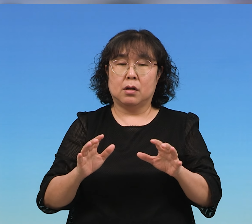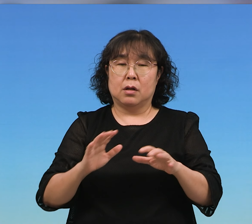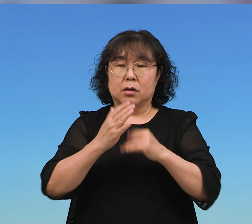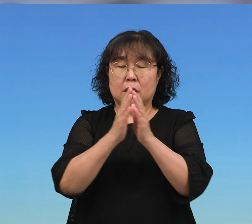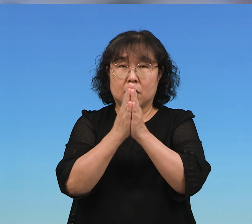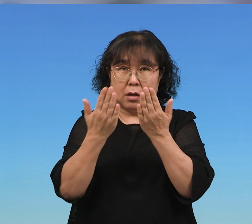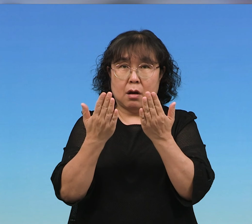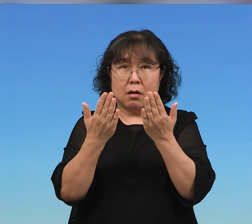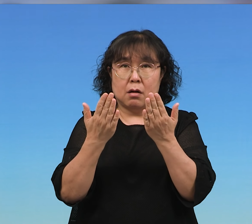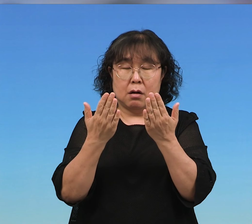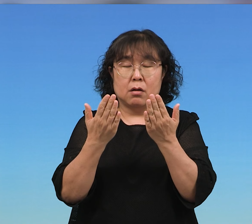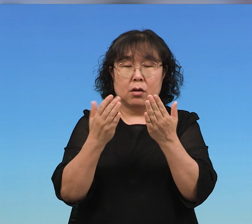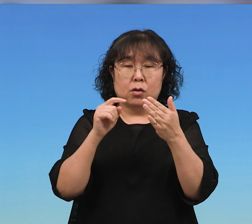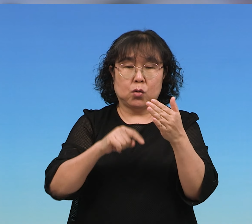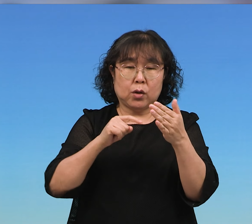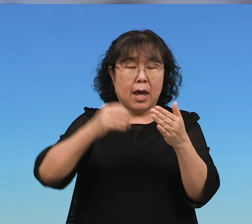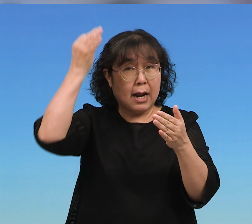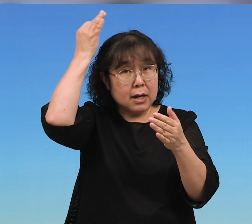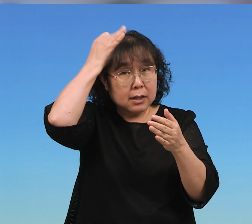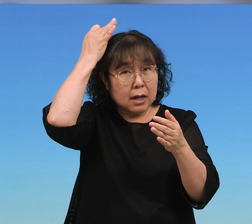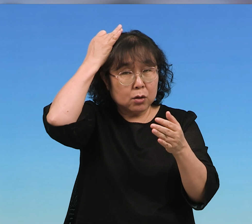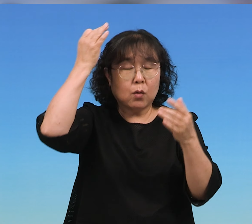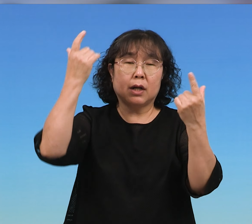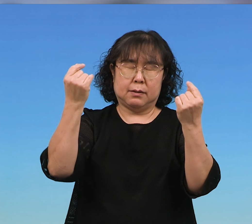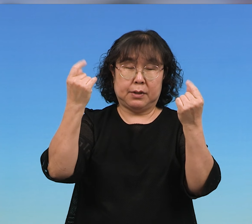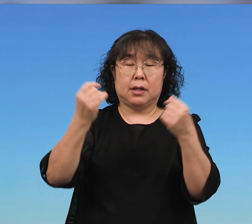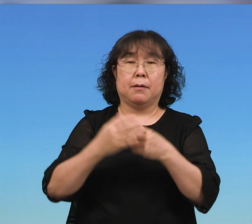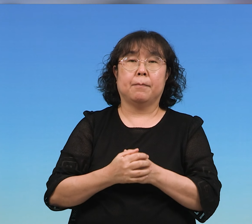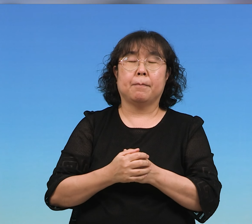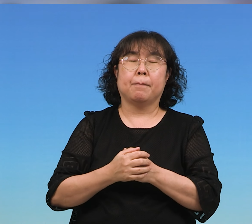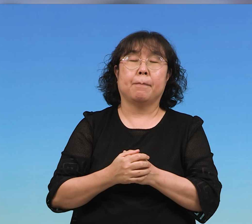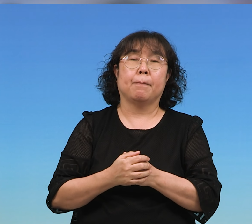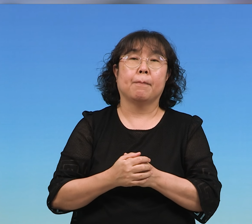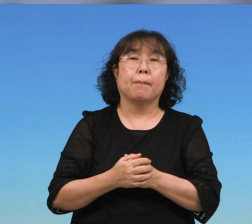오늘 본문의 주인공 엘리사도 마찬가지 아닙니까?